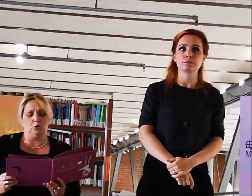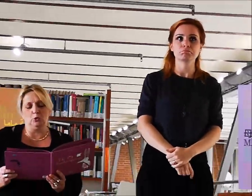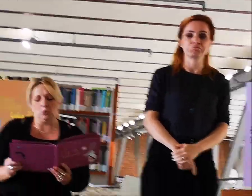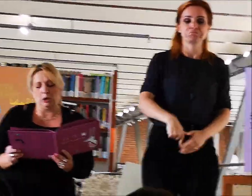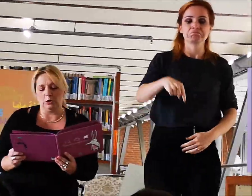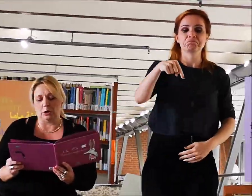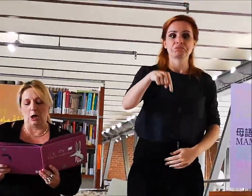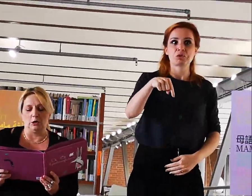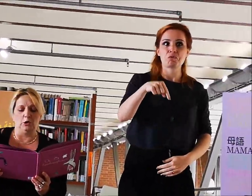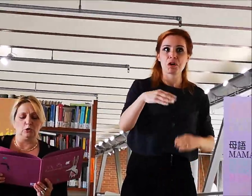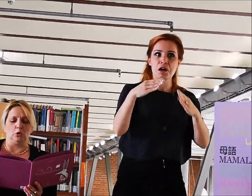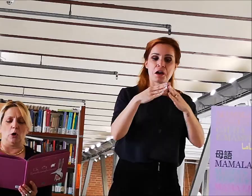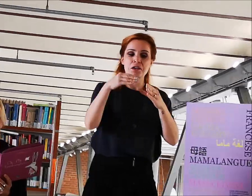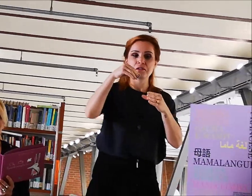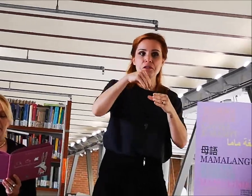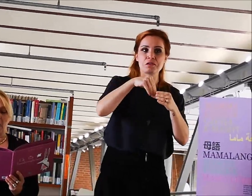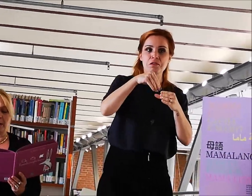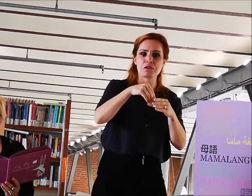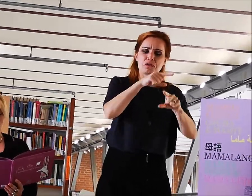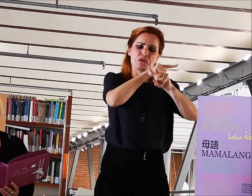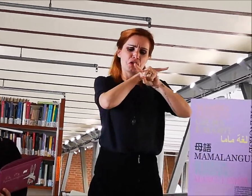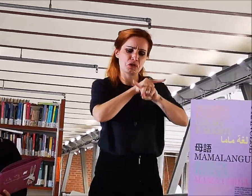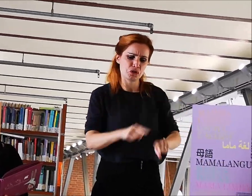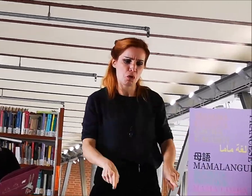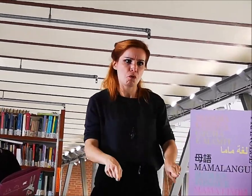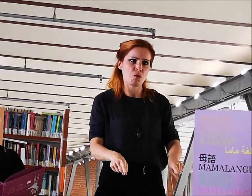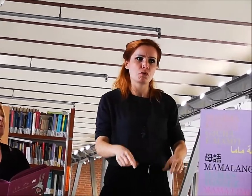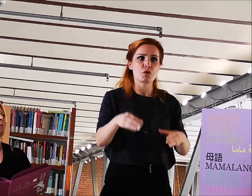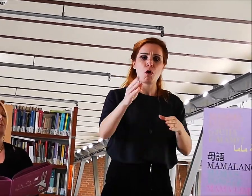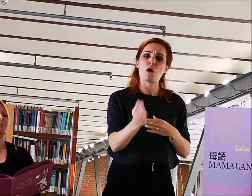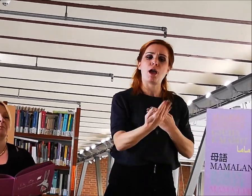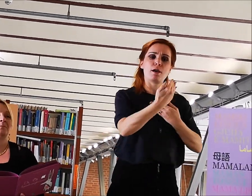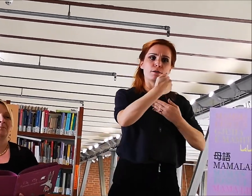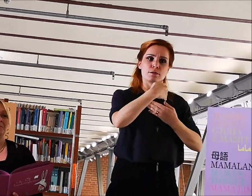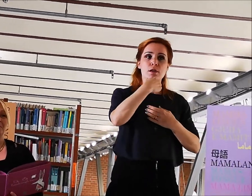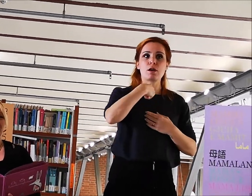qui nessuno entra, io sono la capra capraccia.